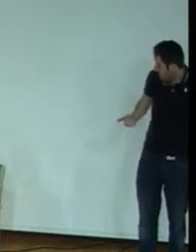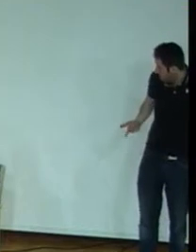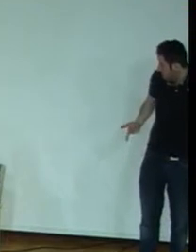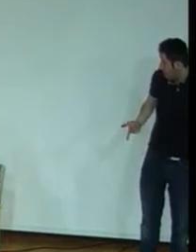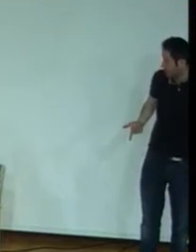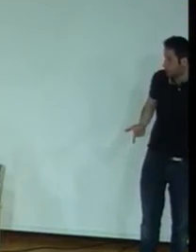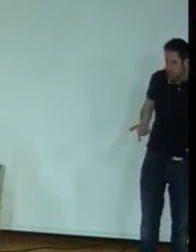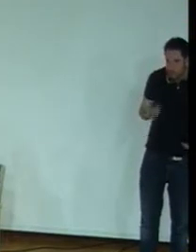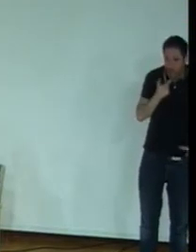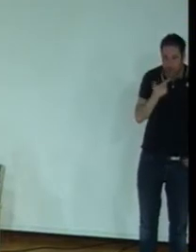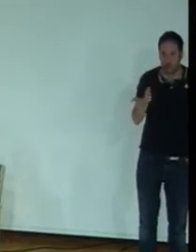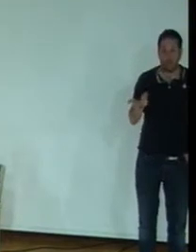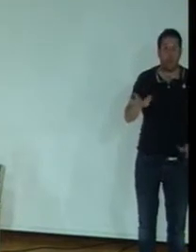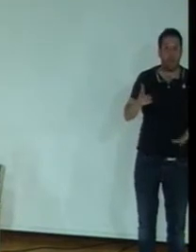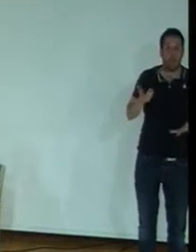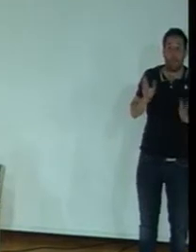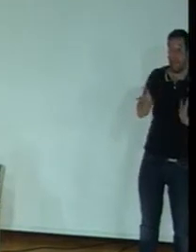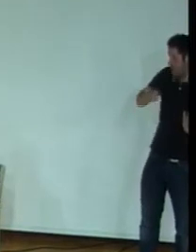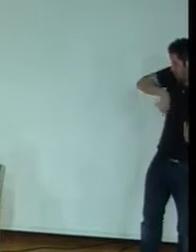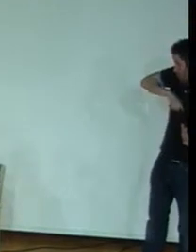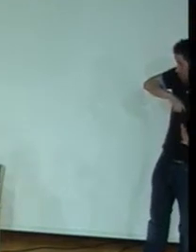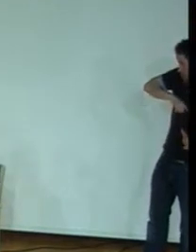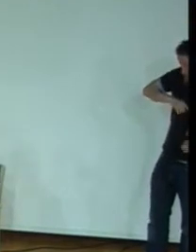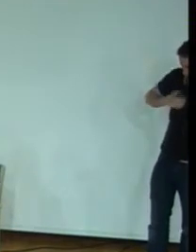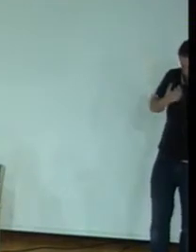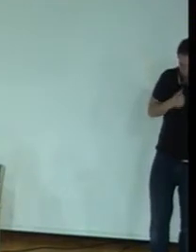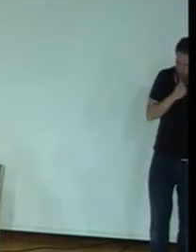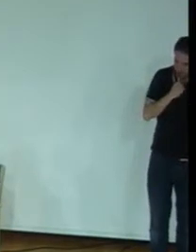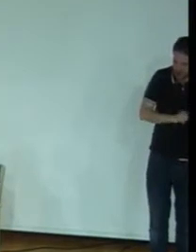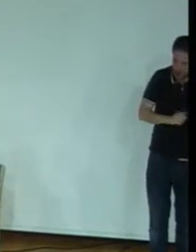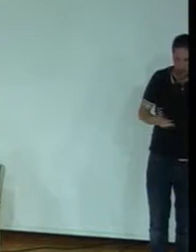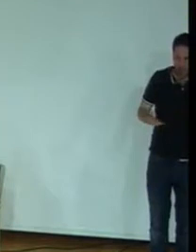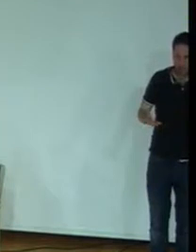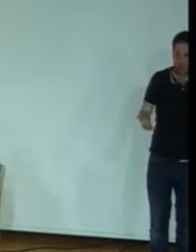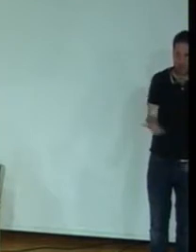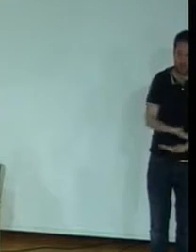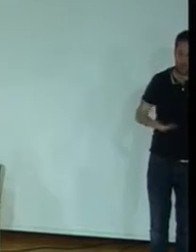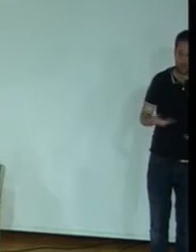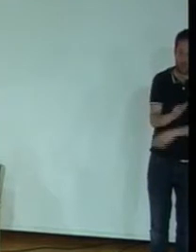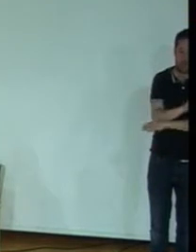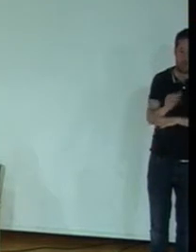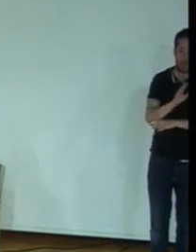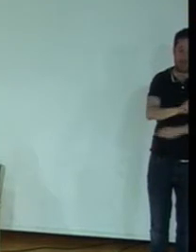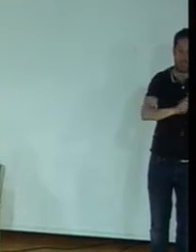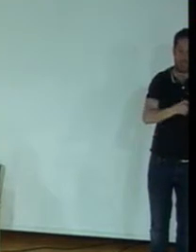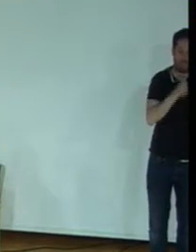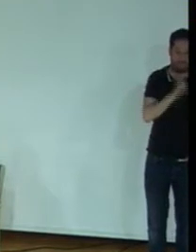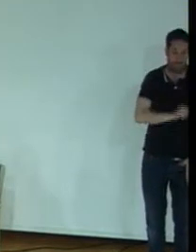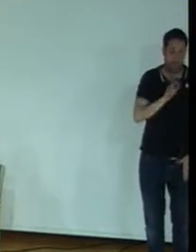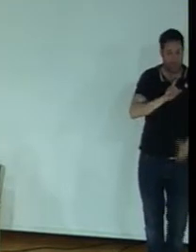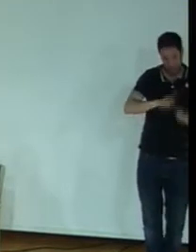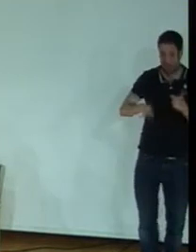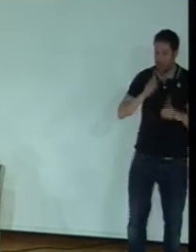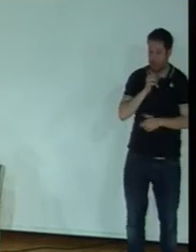fonctionner. Donc finalement, est-ce que nous ne sommes pas condamnés à vivre dans un état d'insécurité technologique et